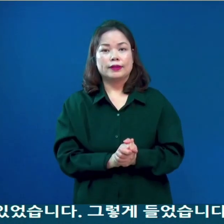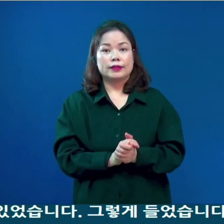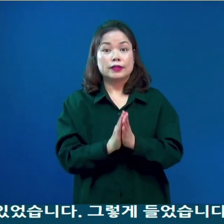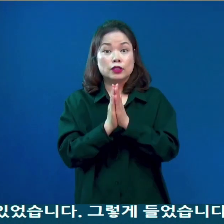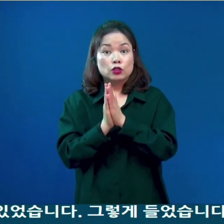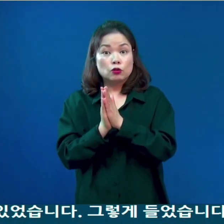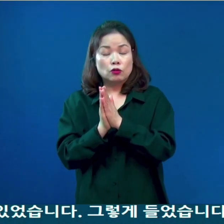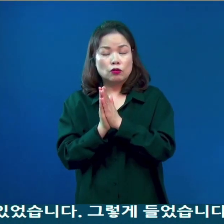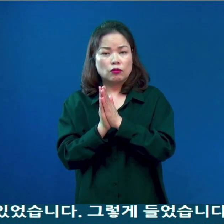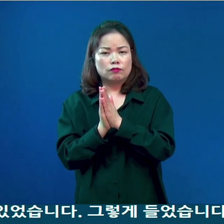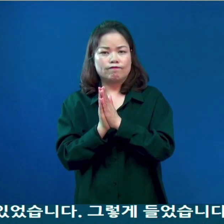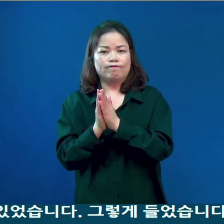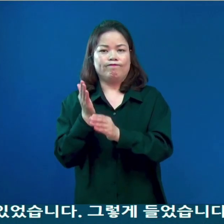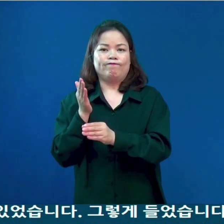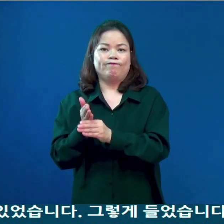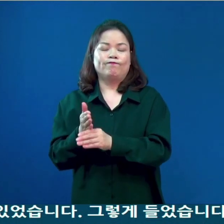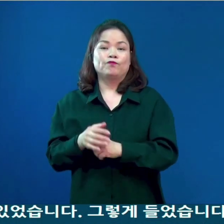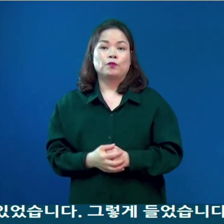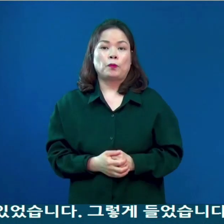기도하던 자였습니다.